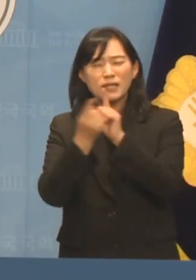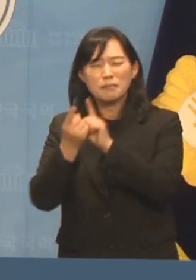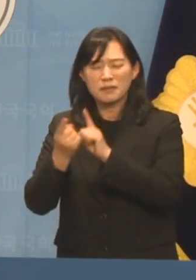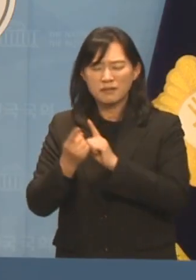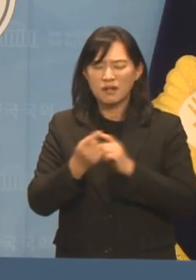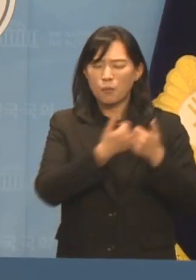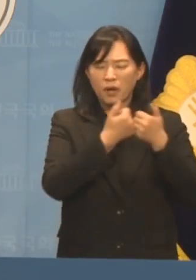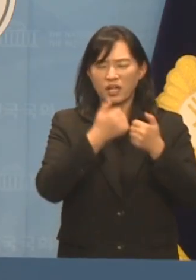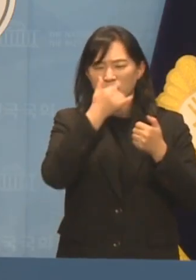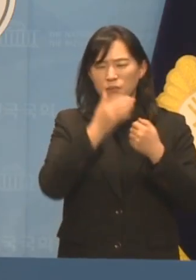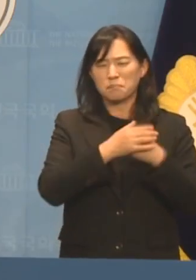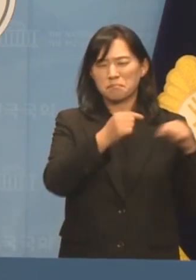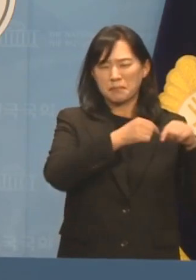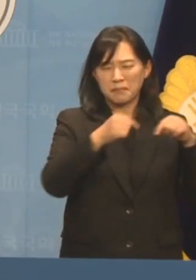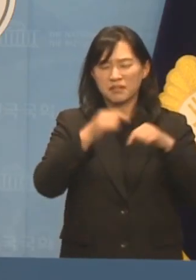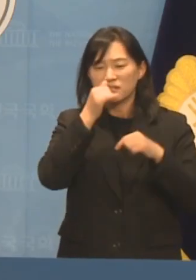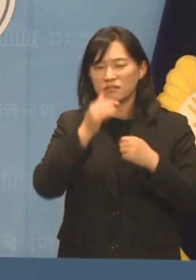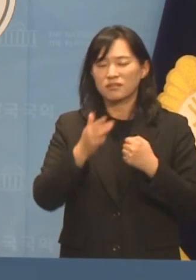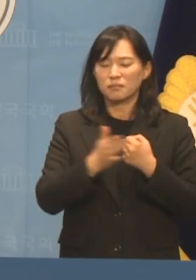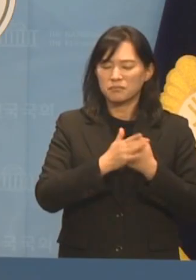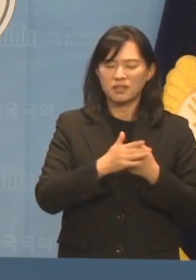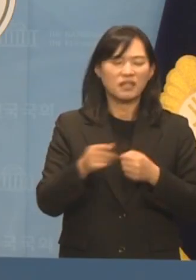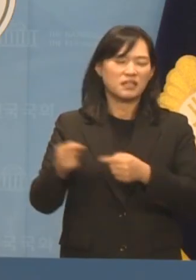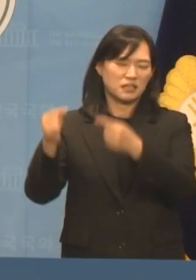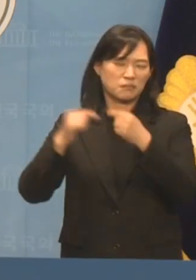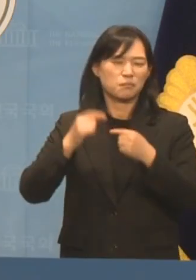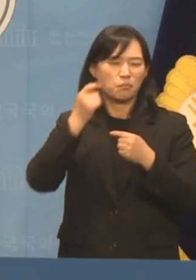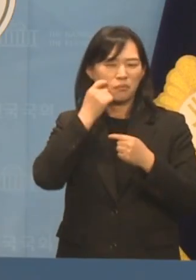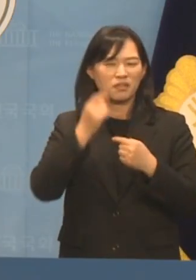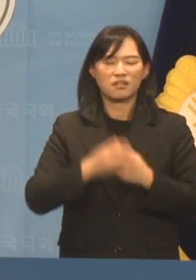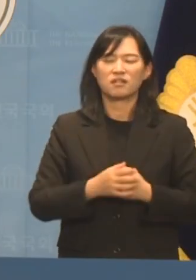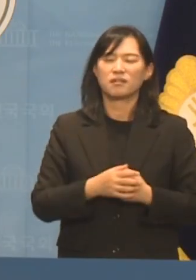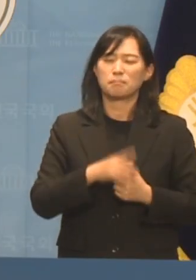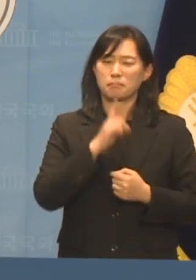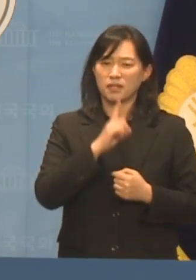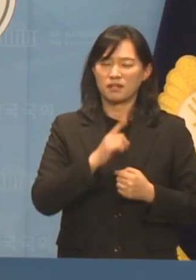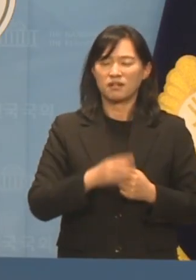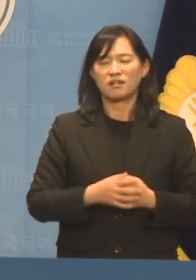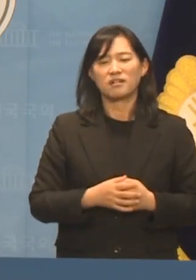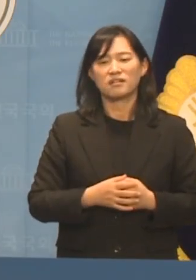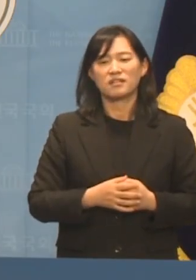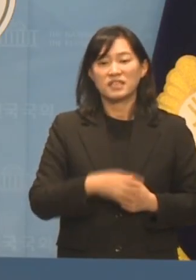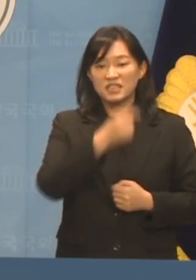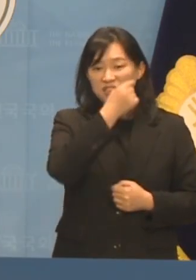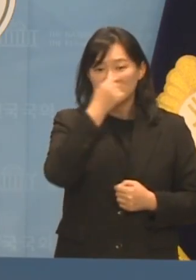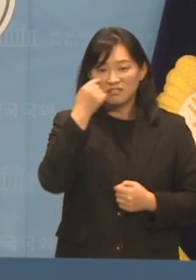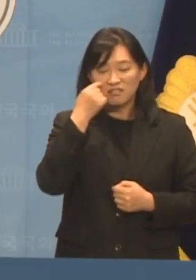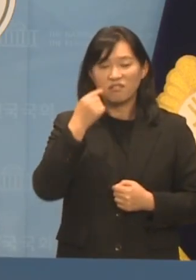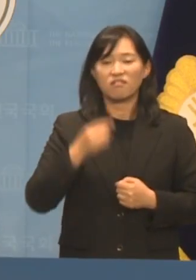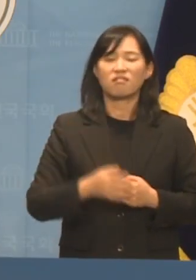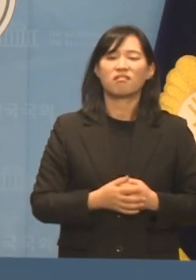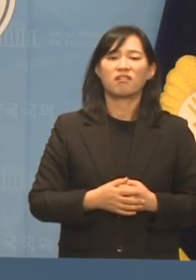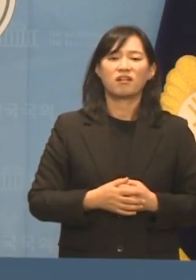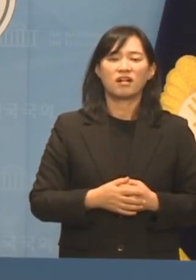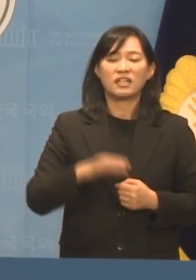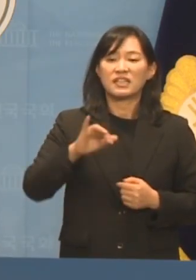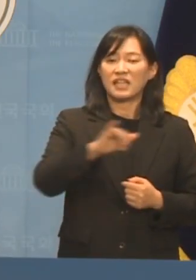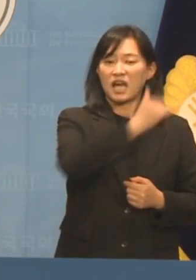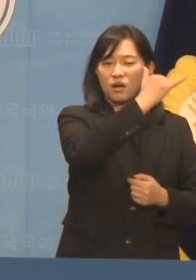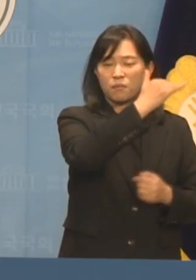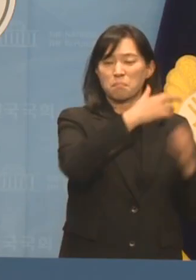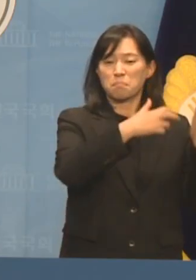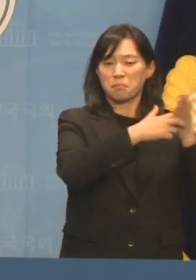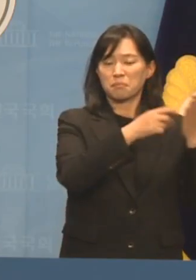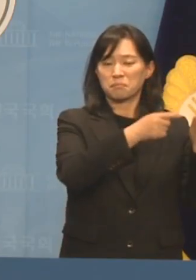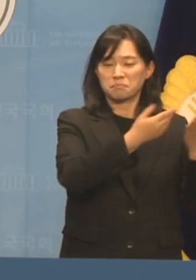미팅 일정이 있어서 부득이 불출석하게 되었다라고 얘기를 하는데, 그 증거로 항공권을